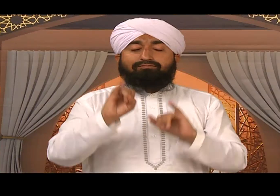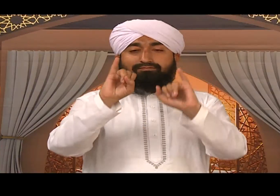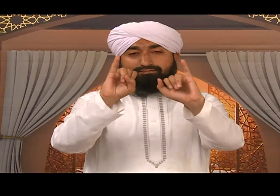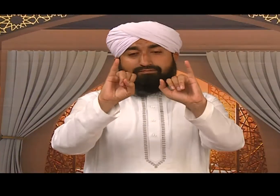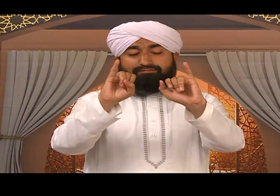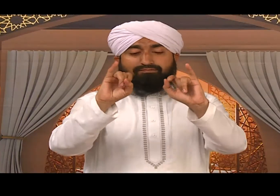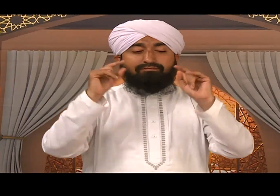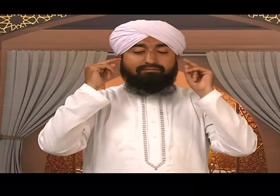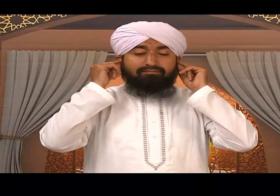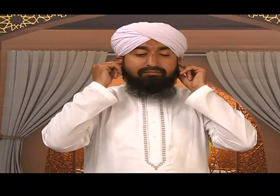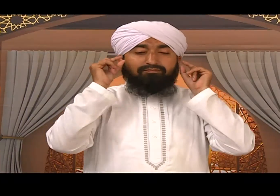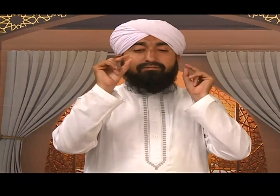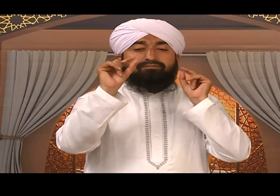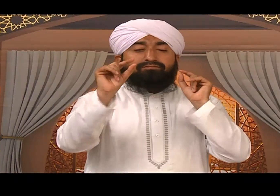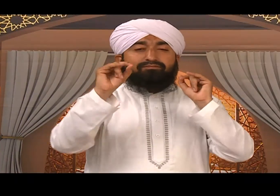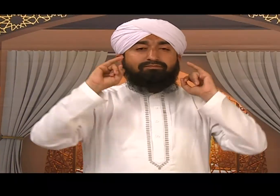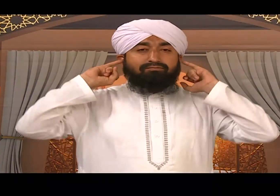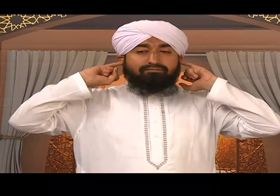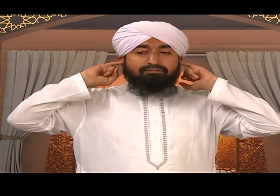چھنگلیاں یعنی چھوٹی انگلیاں کانوں کے سوراخوں میں